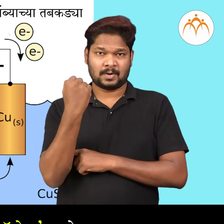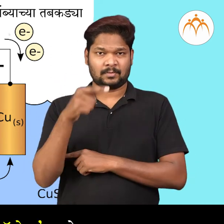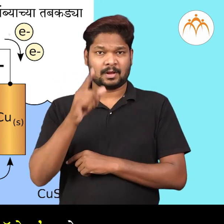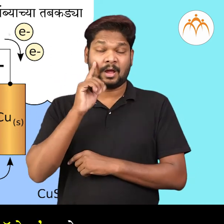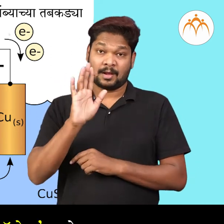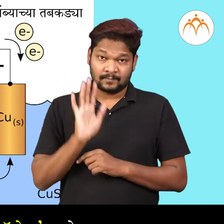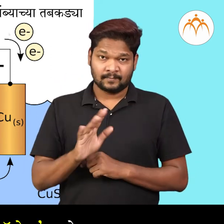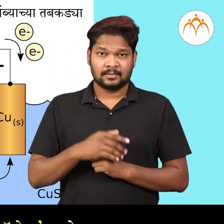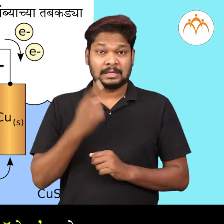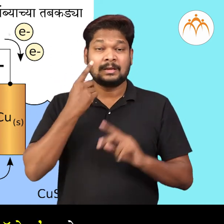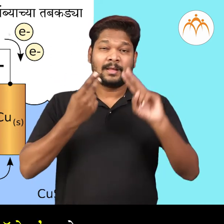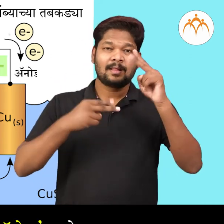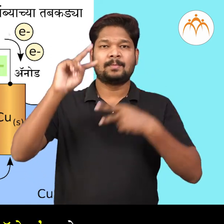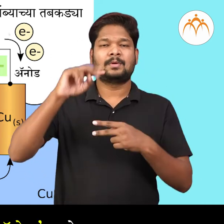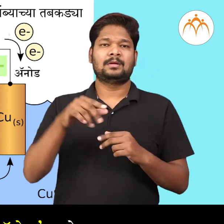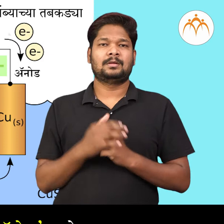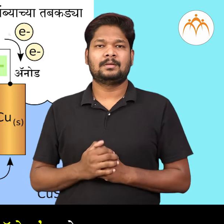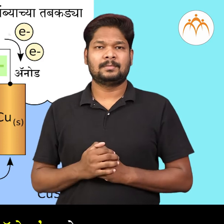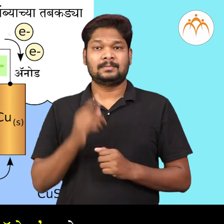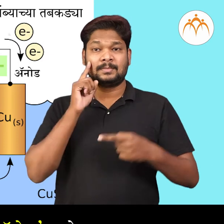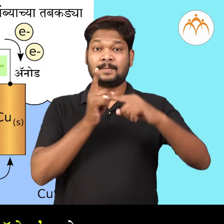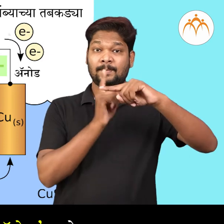धन अपहृत इलेक्ट्रा